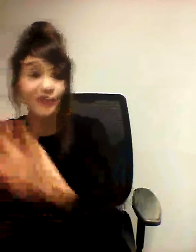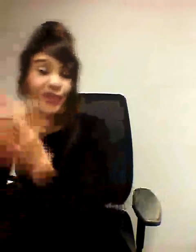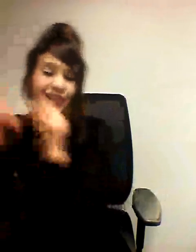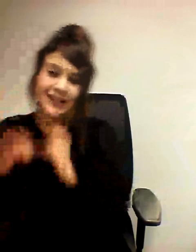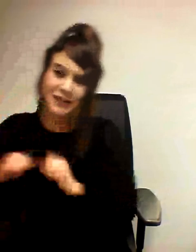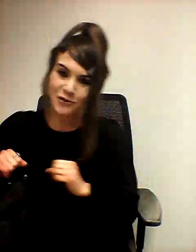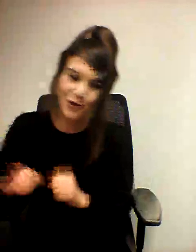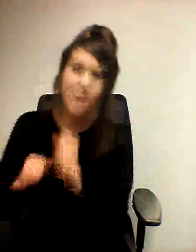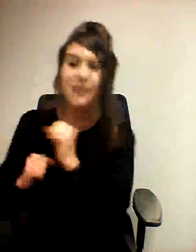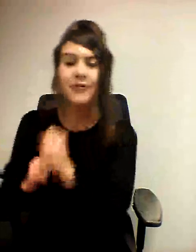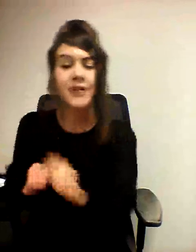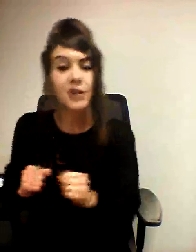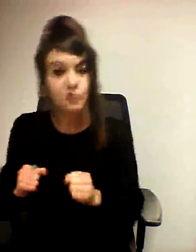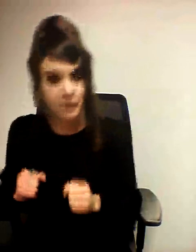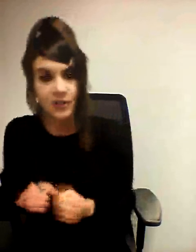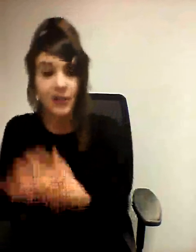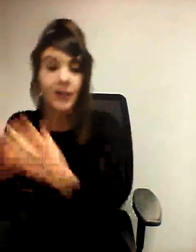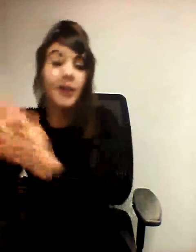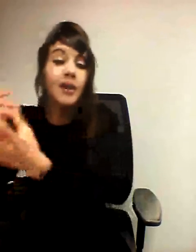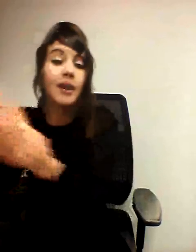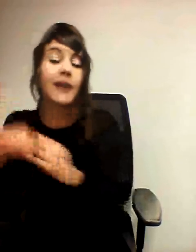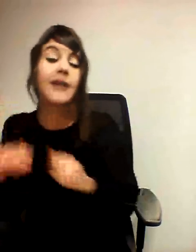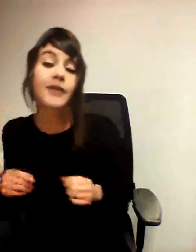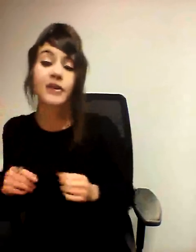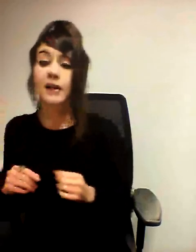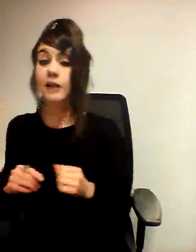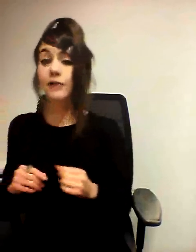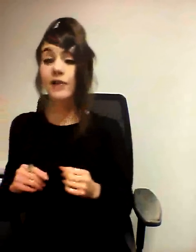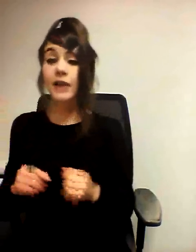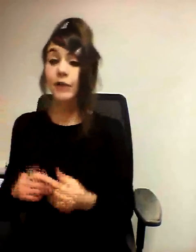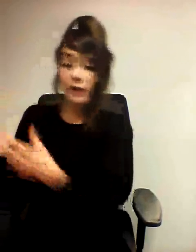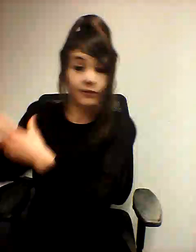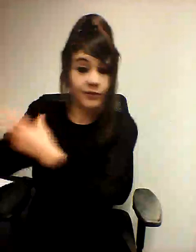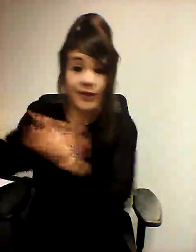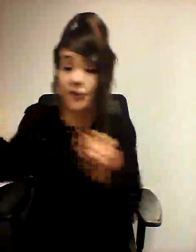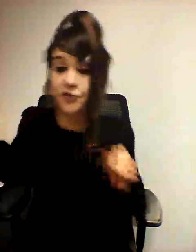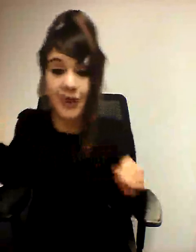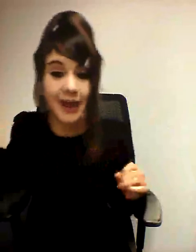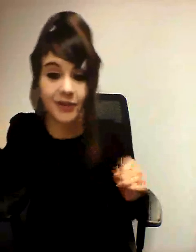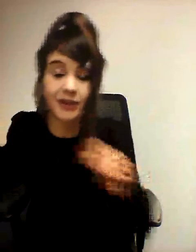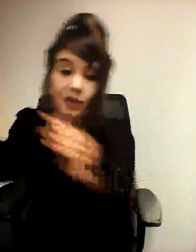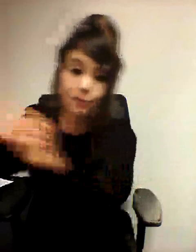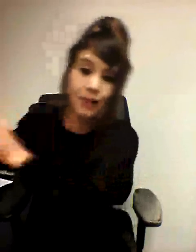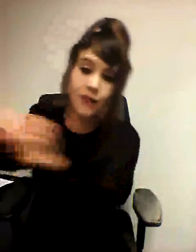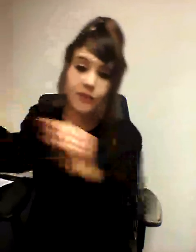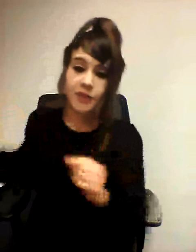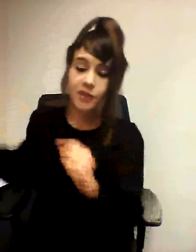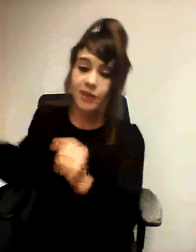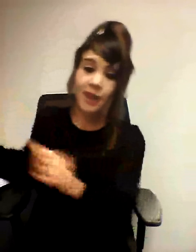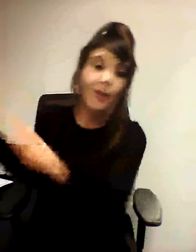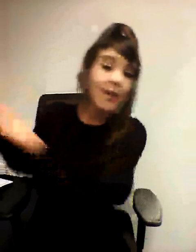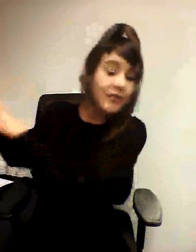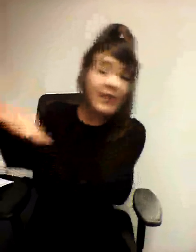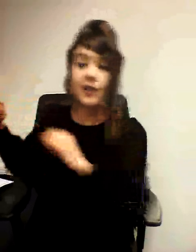De lysosomen van jouw spiercellen gaan die eiwitten daar niet verteerd worden. Net als de eiwitten in jouw spijsverteringskanaal. Die gaan ook